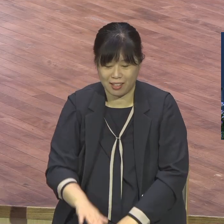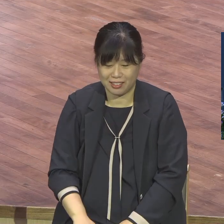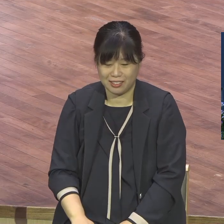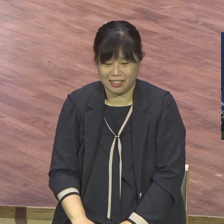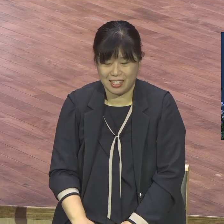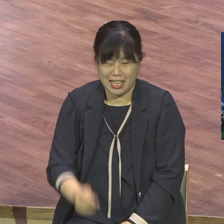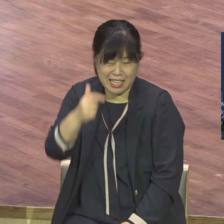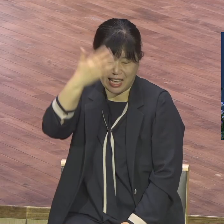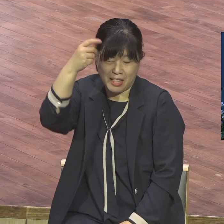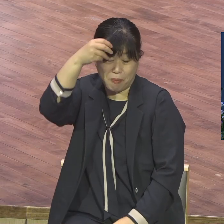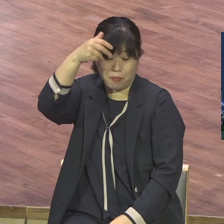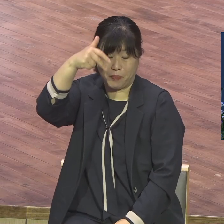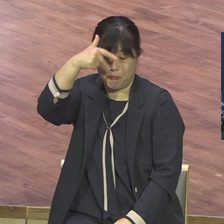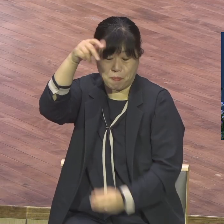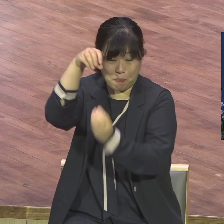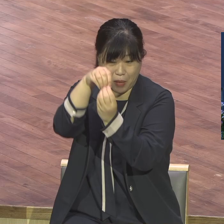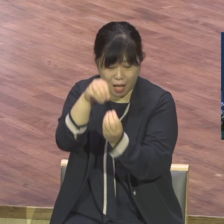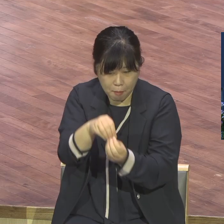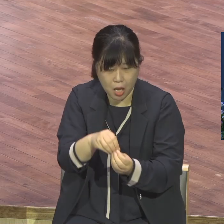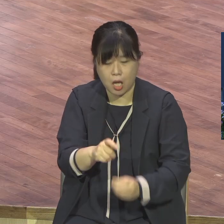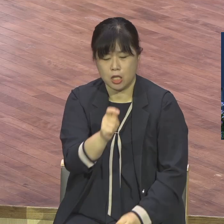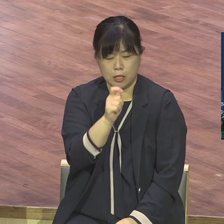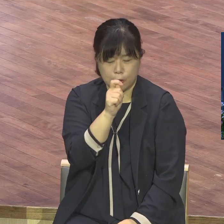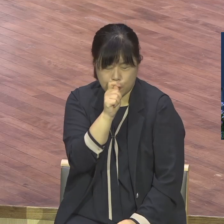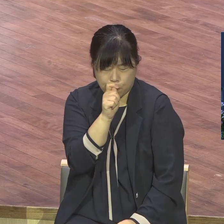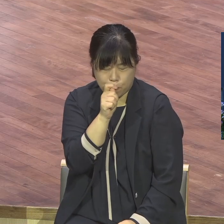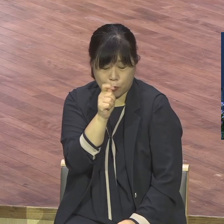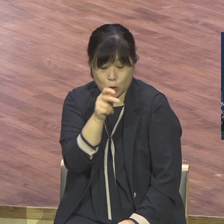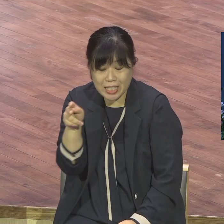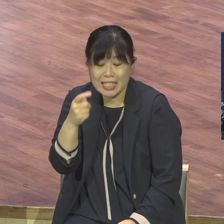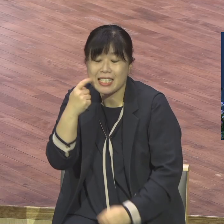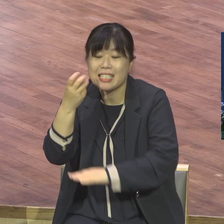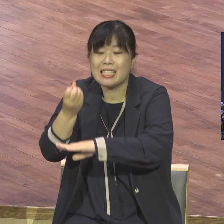이 말을 말이죠. 아주 좌우명으로 삼고 있어요.